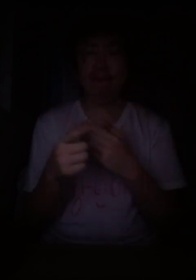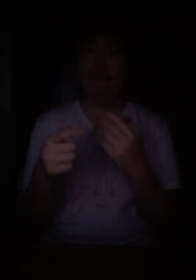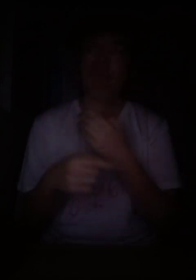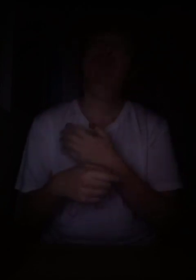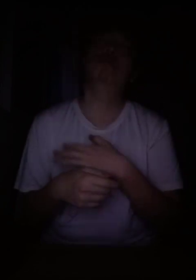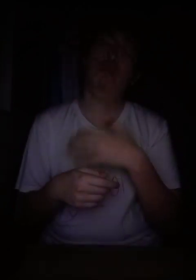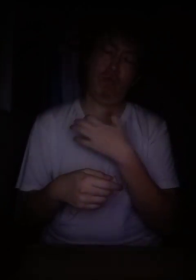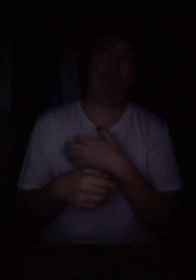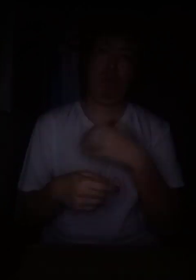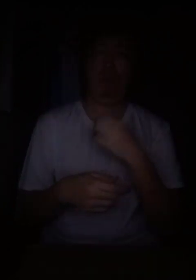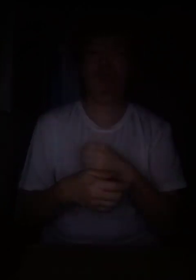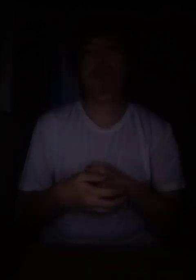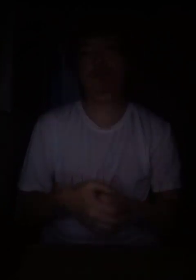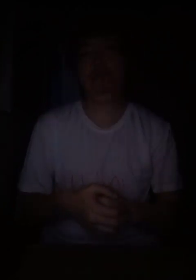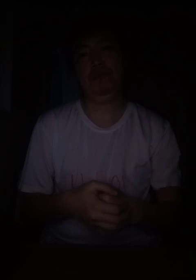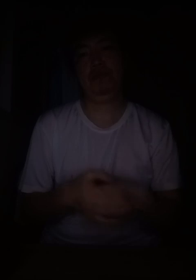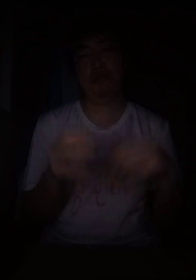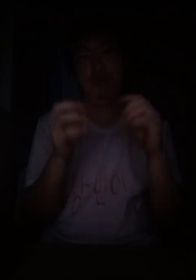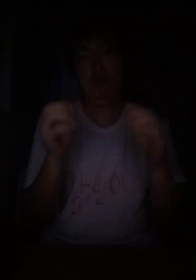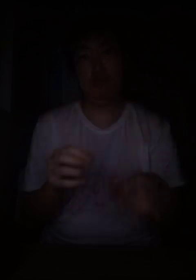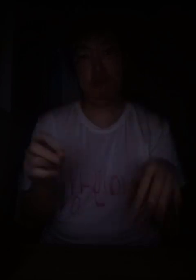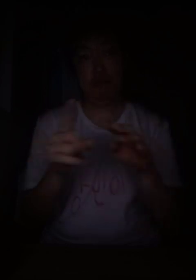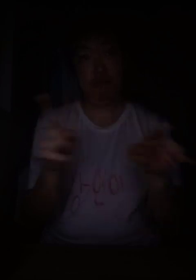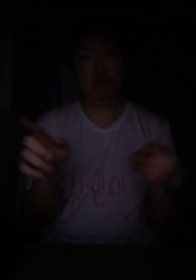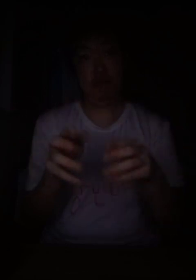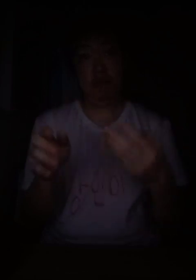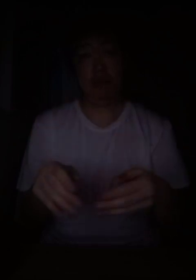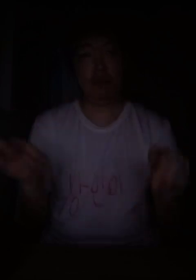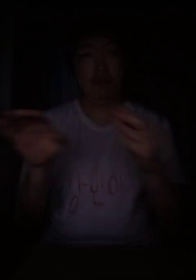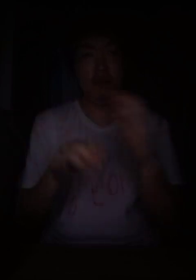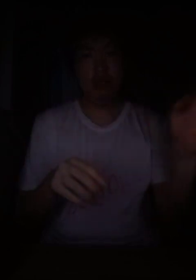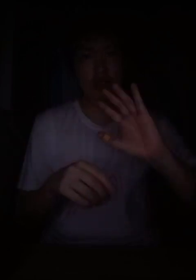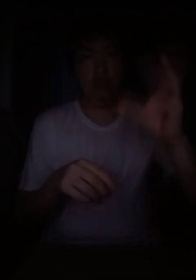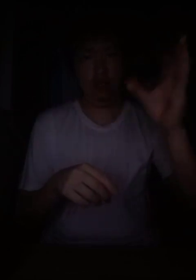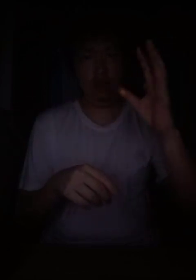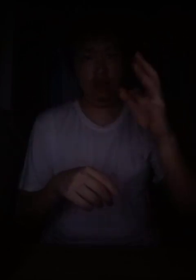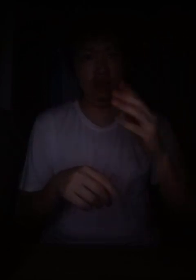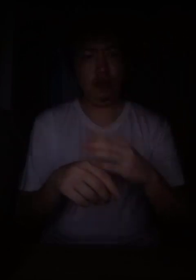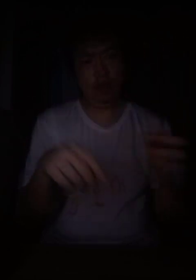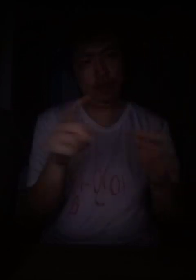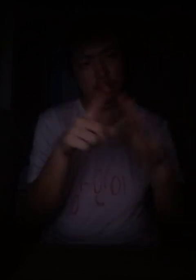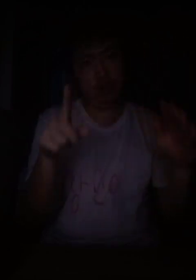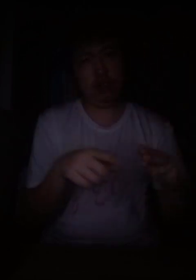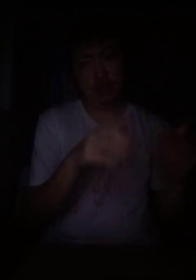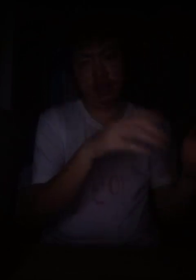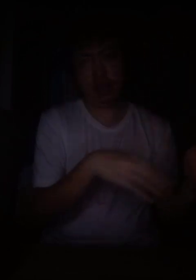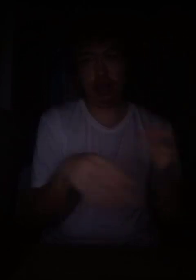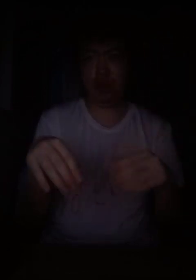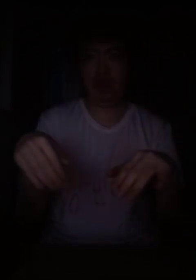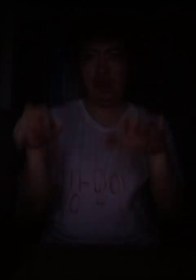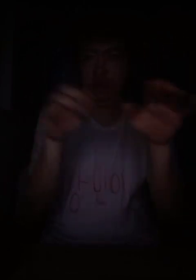행운이었습니다. 교훈을 얻은 아파트 단지는 이번 태풍을 앞두고 지하 주차장 입구를 모래주머니 등으로